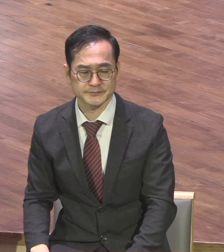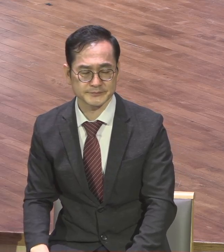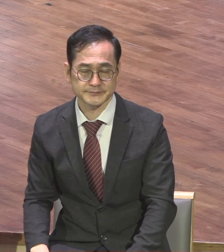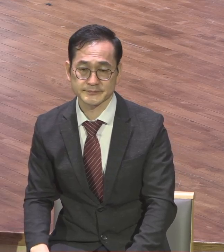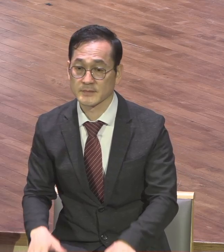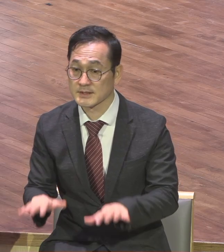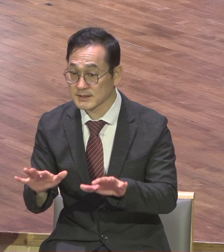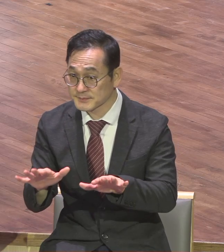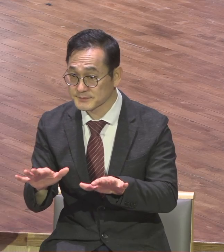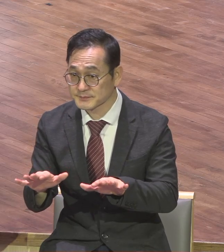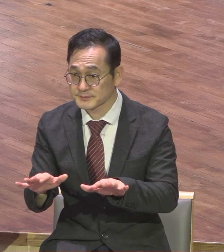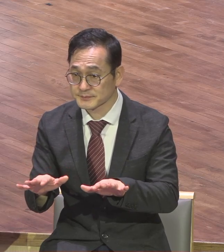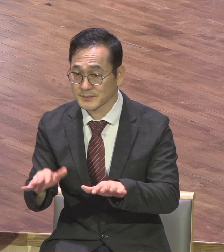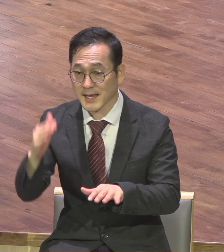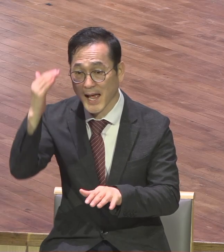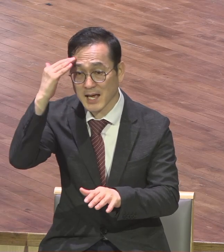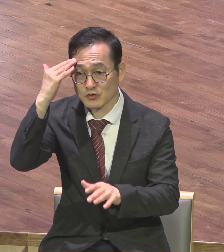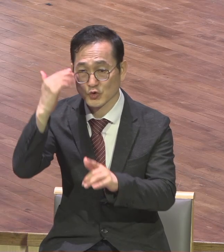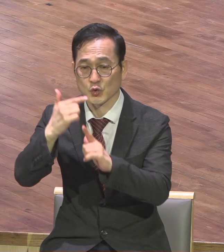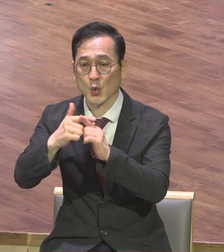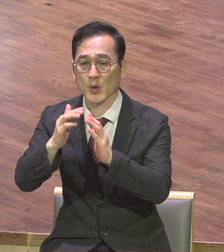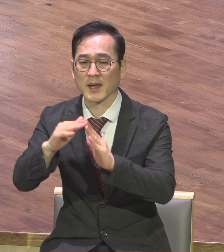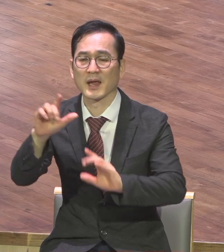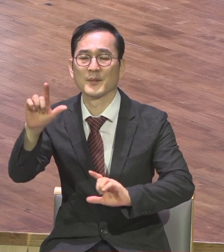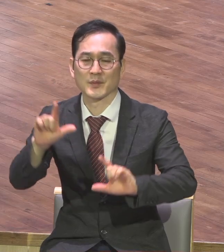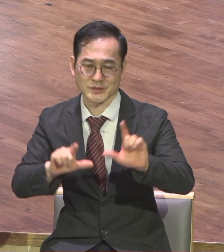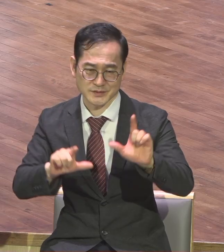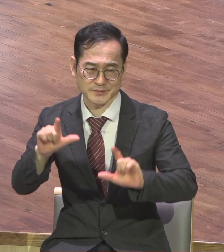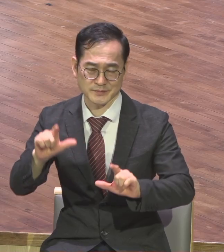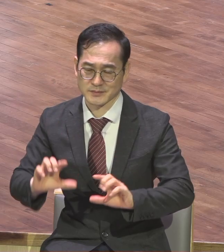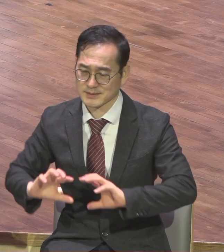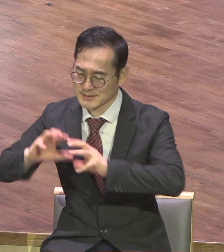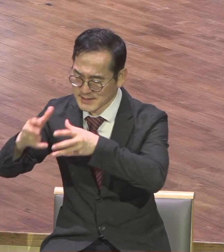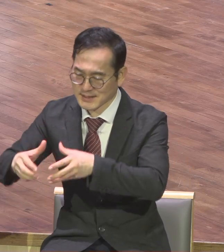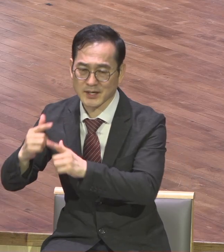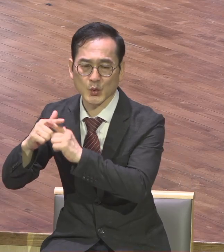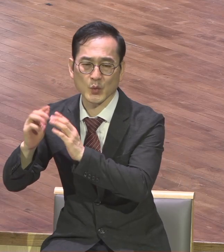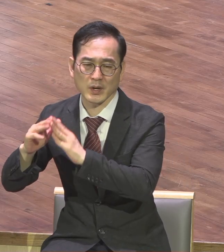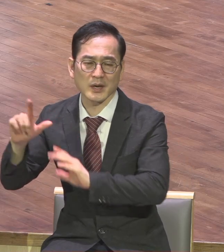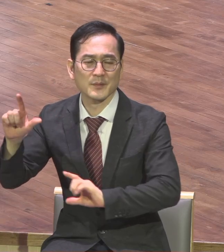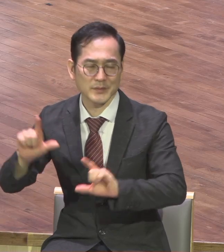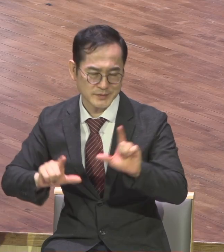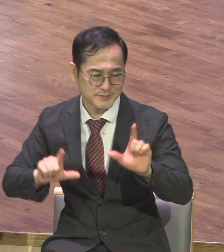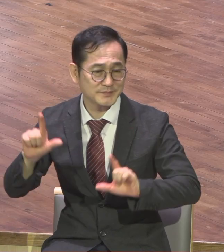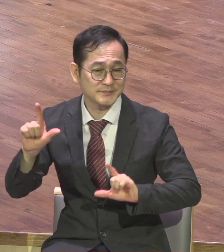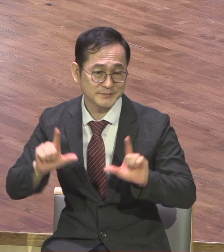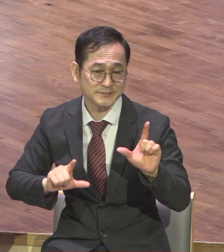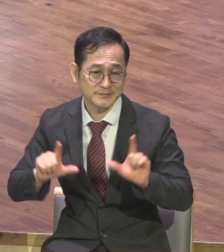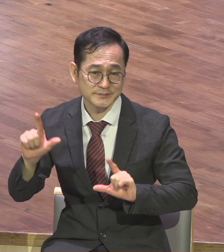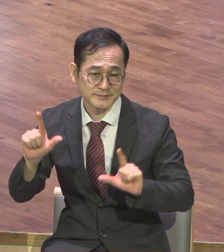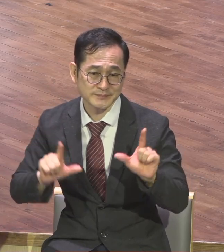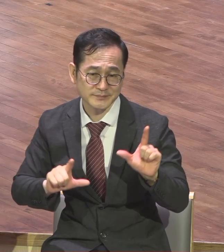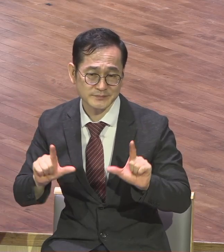지금 현재 한국교회 세계교회가 여기 다 당하고 있어요.